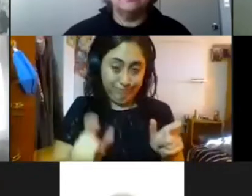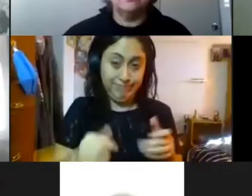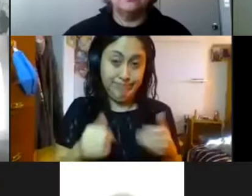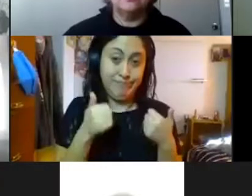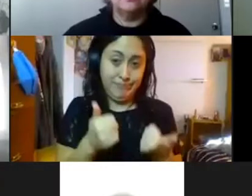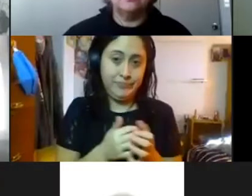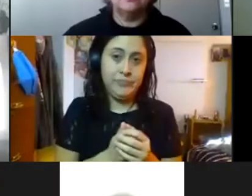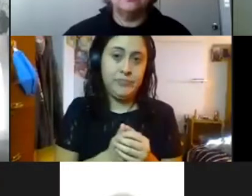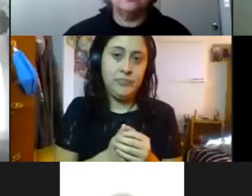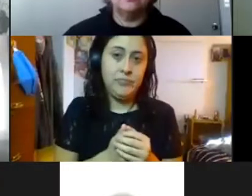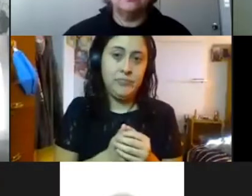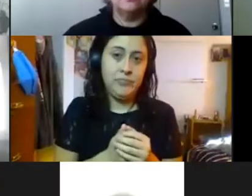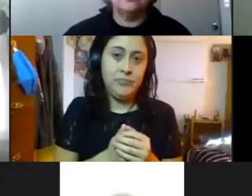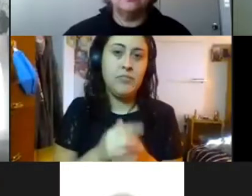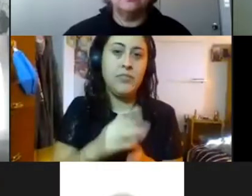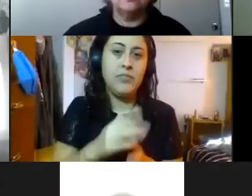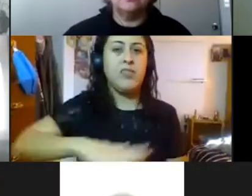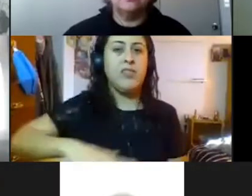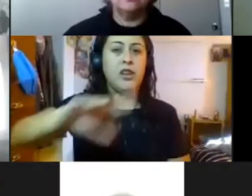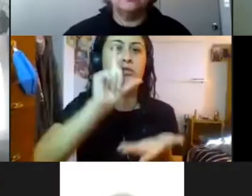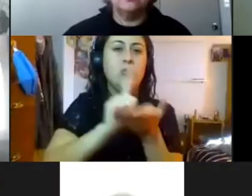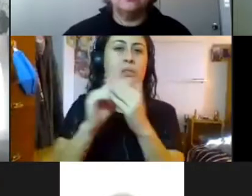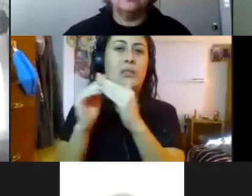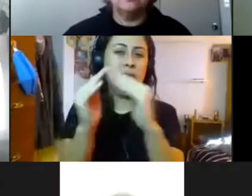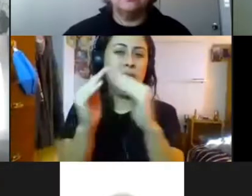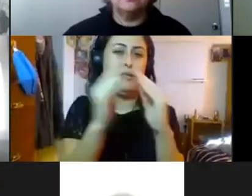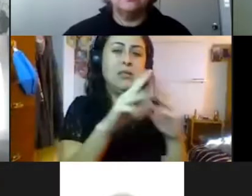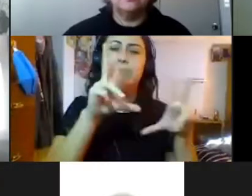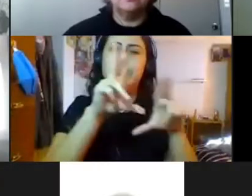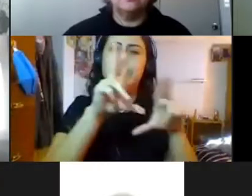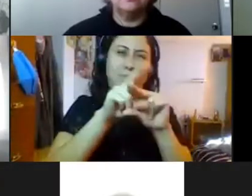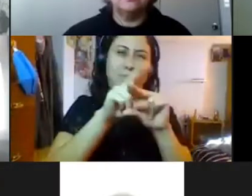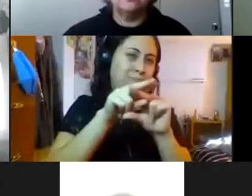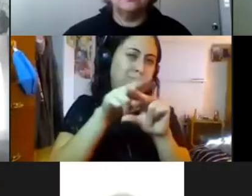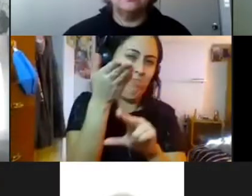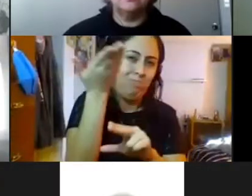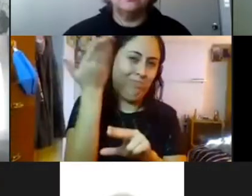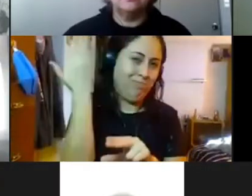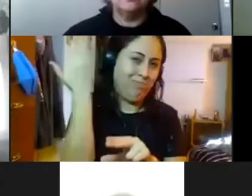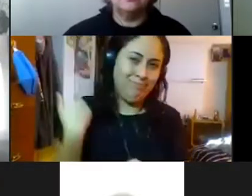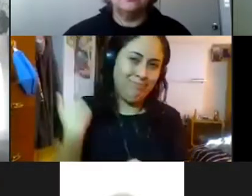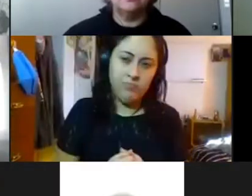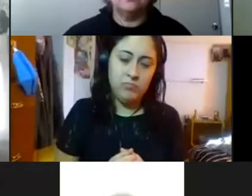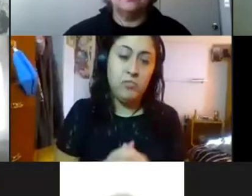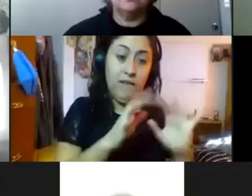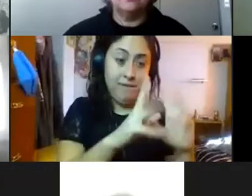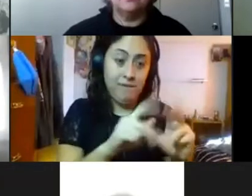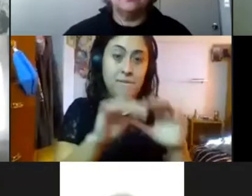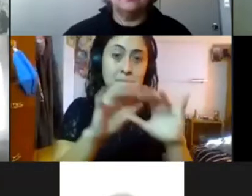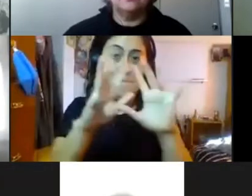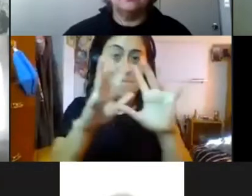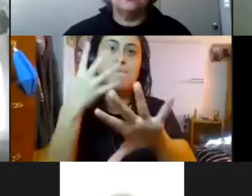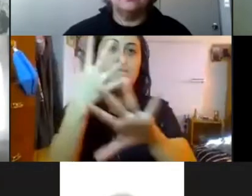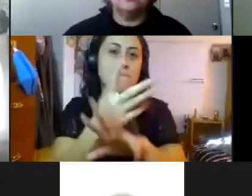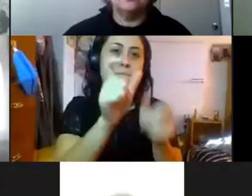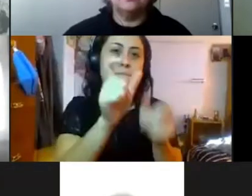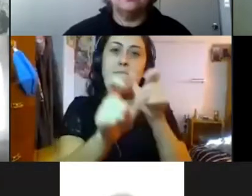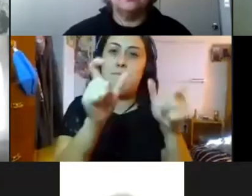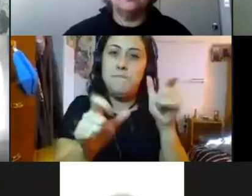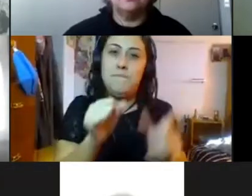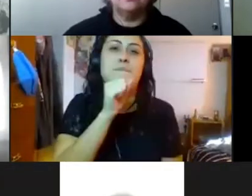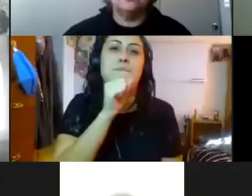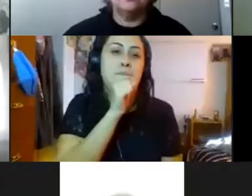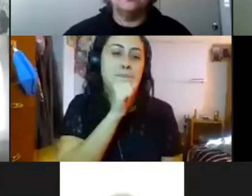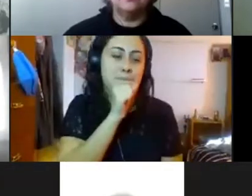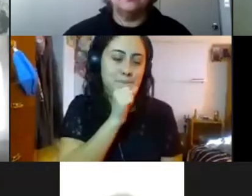estamos en un barrio residencial antiguo. En la mayoría de los casos en la familia hay adultos mayores o son los abuelitos